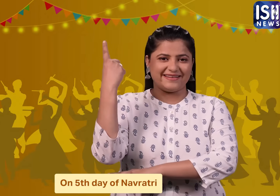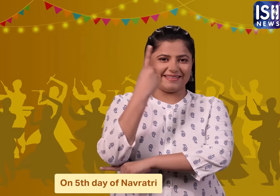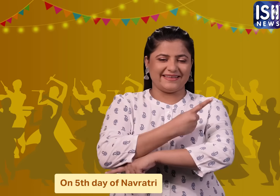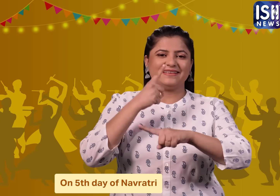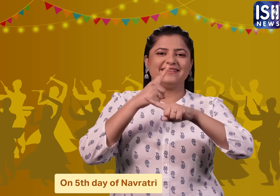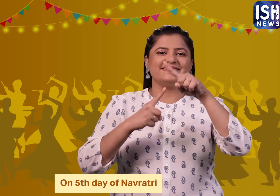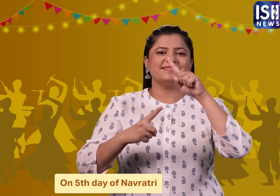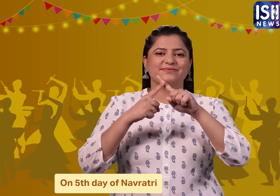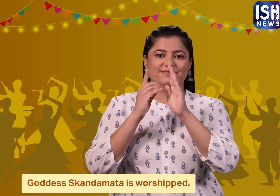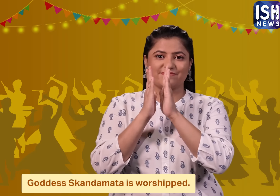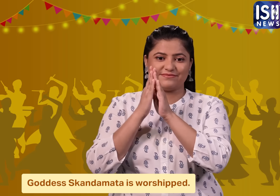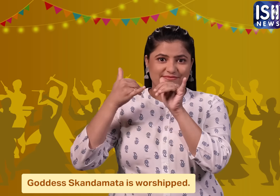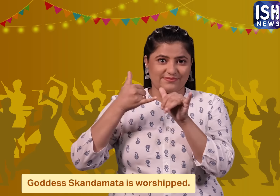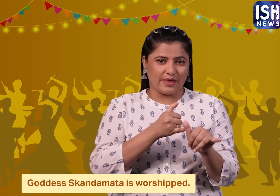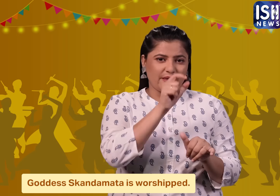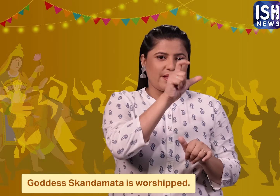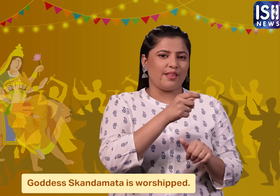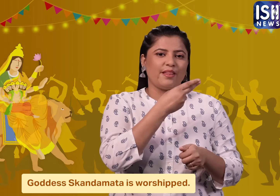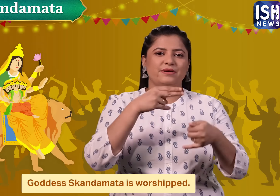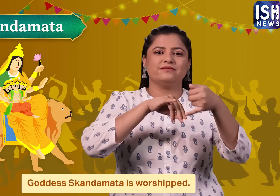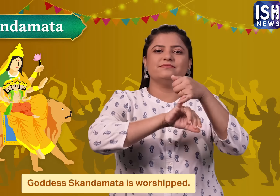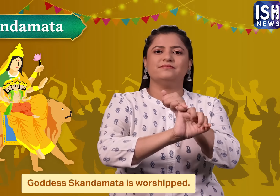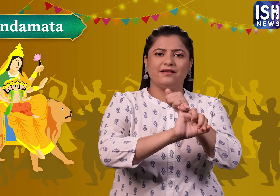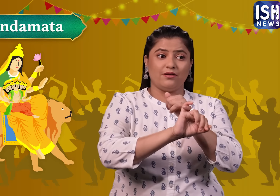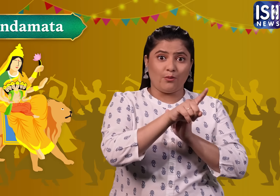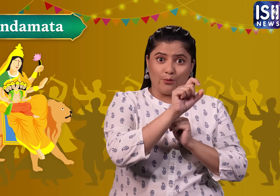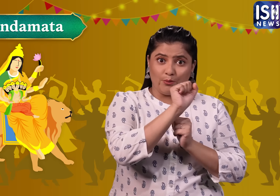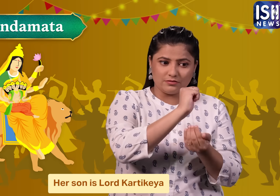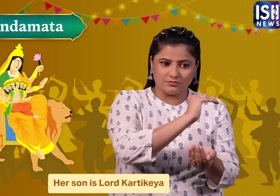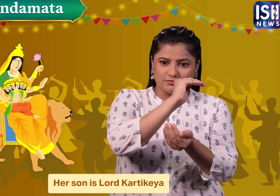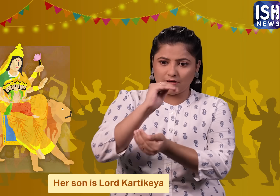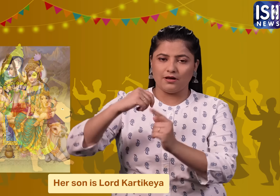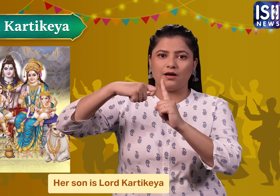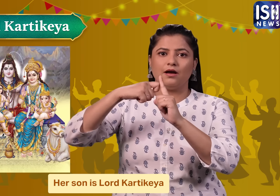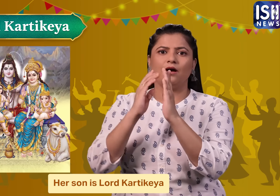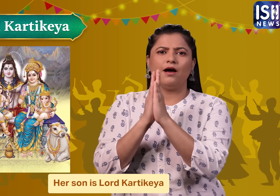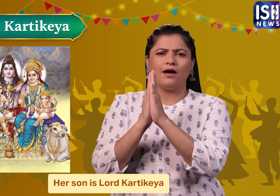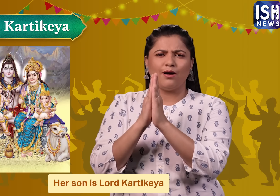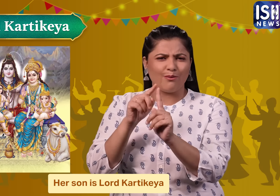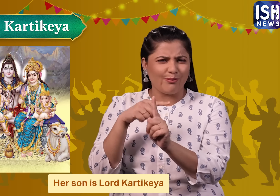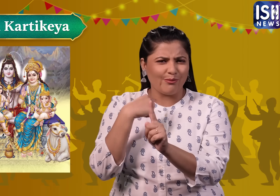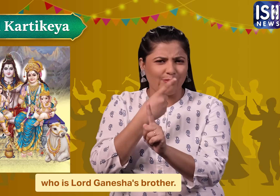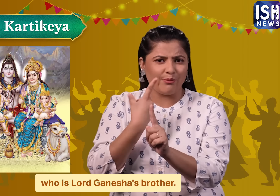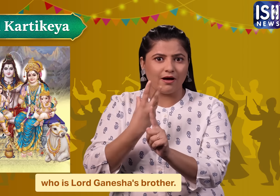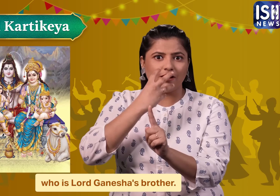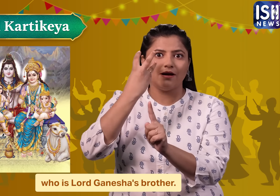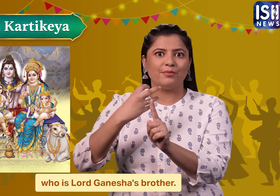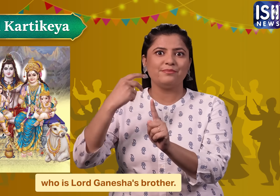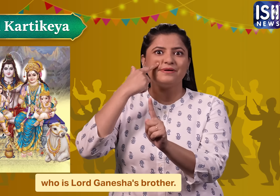नवरात्रि के 5वें दिन देवी स्कंद माता की पूजा की जाती है। उनके पुत्र भगवान कार्तिकेय है, जो भगवान गणेश